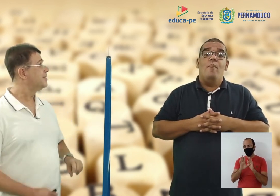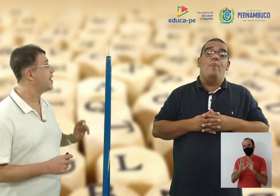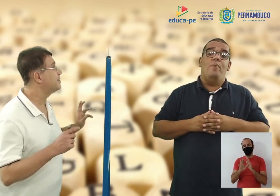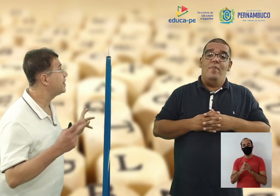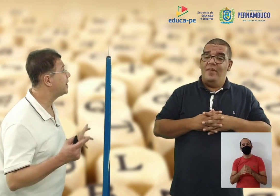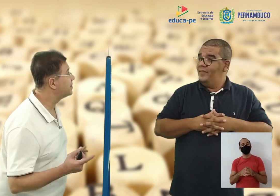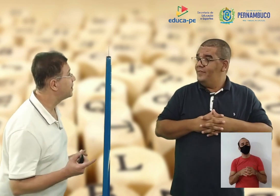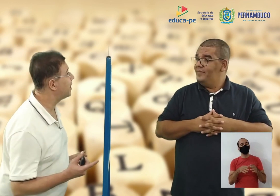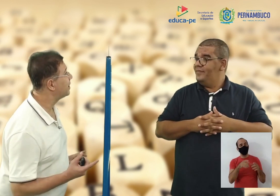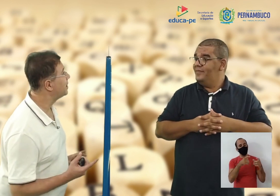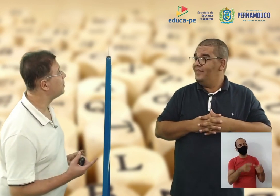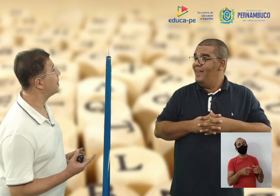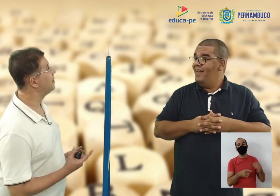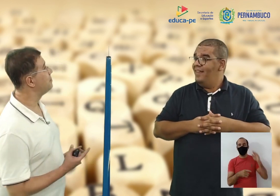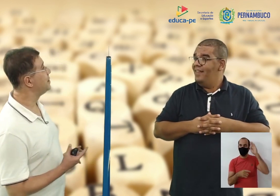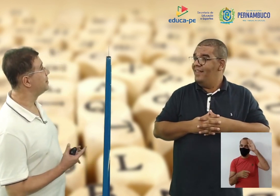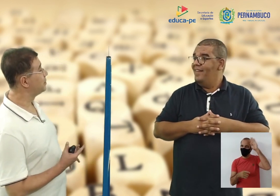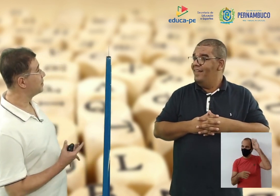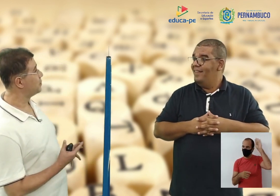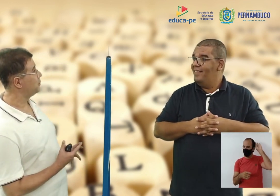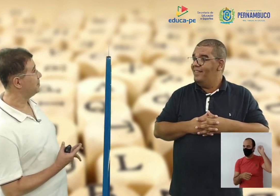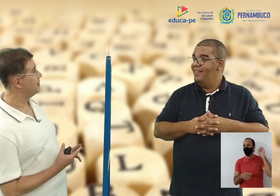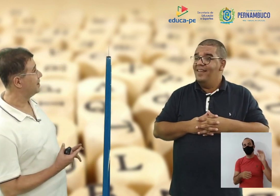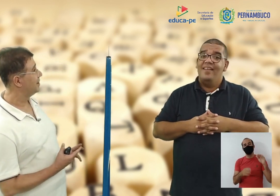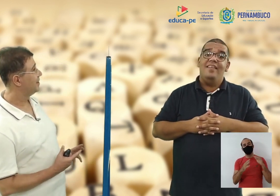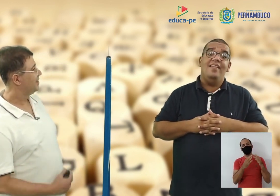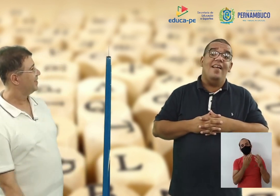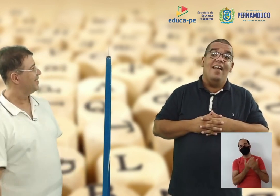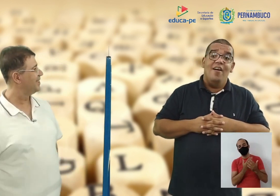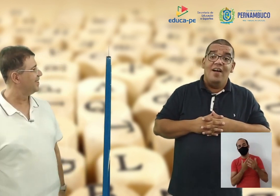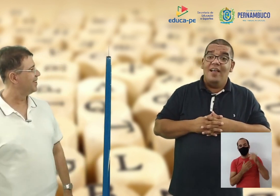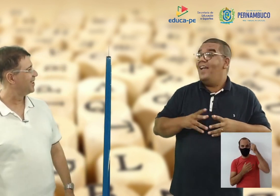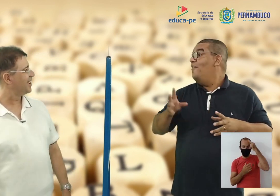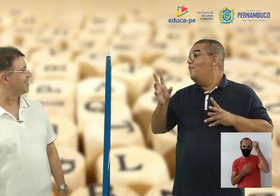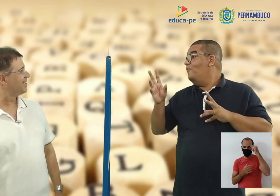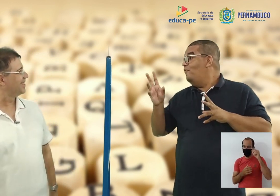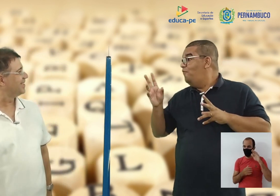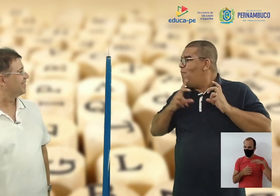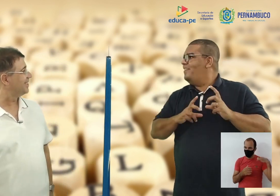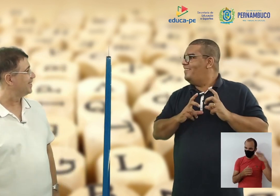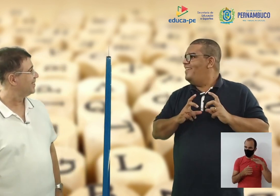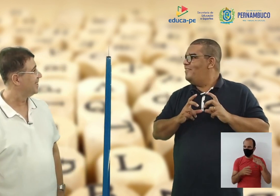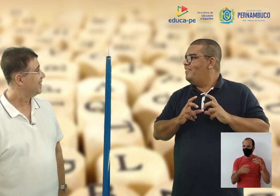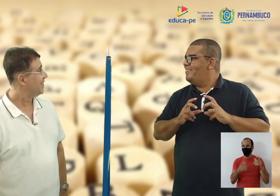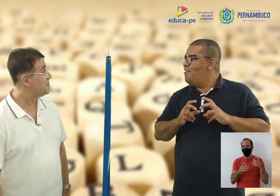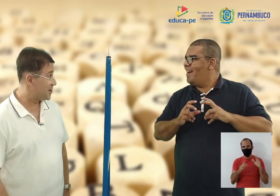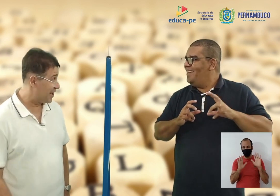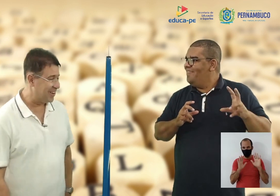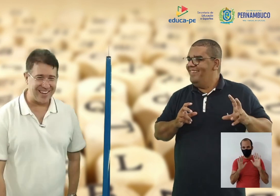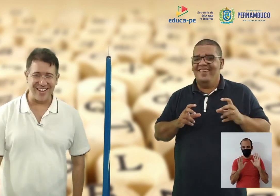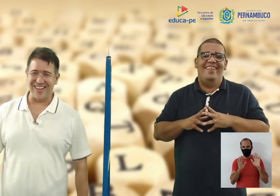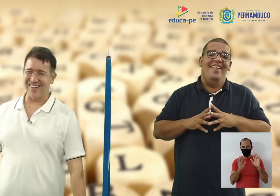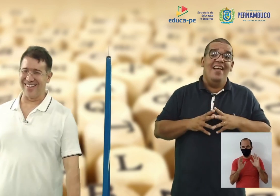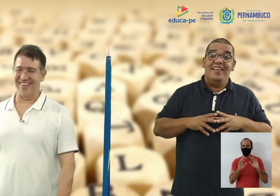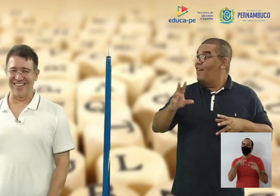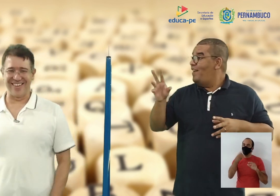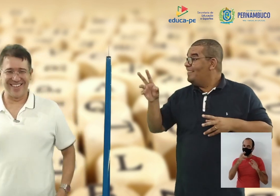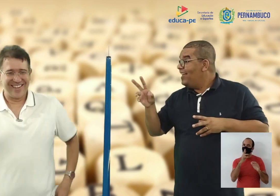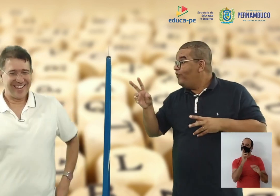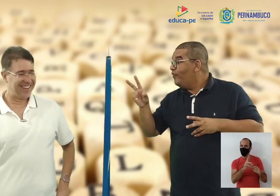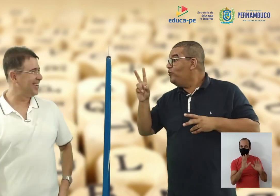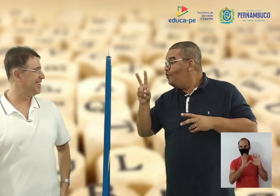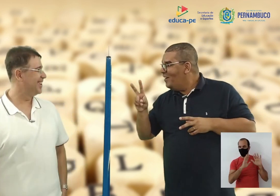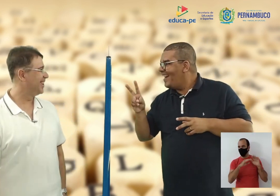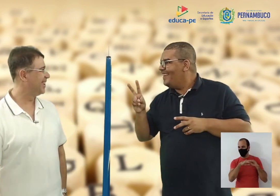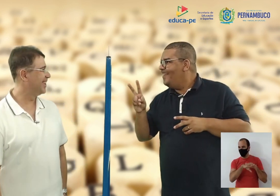falei? Será que é uma academia de educação física? Vamos deixar esse mistério para depois. Na